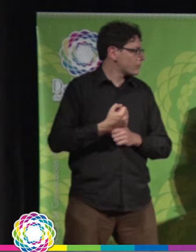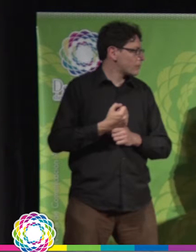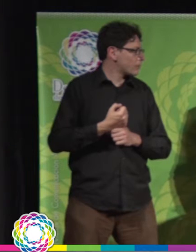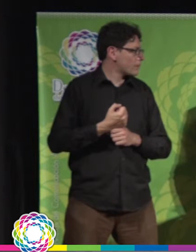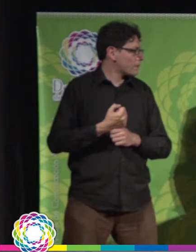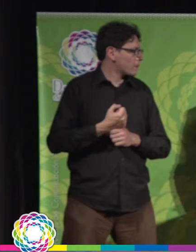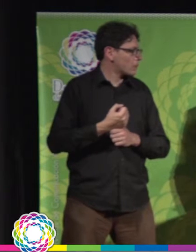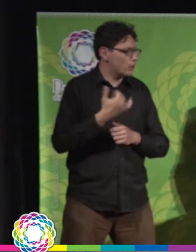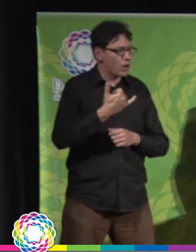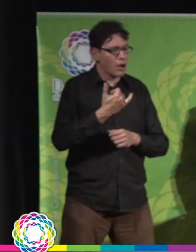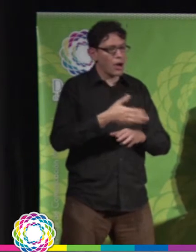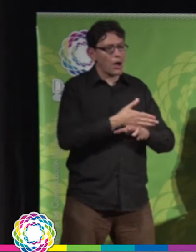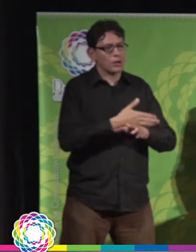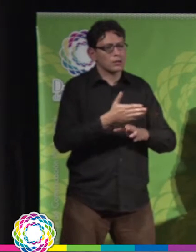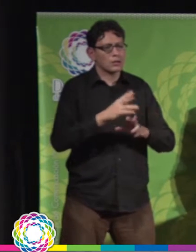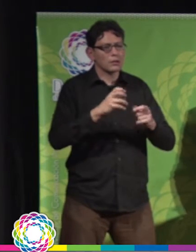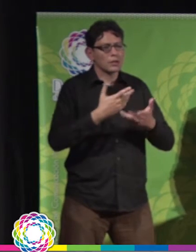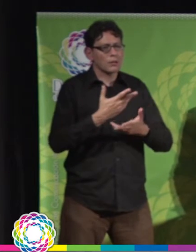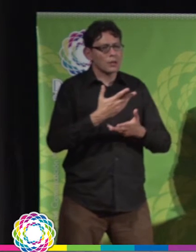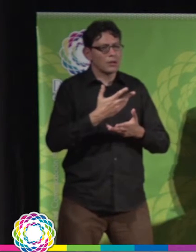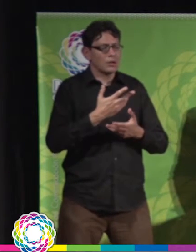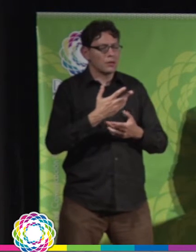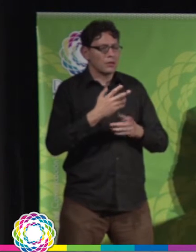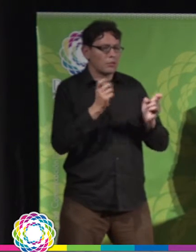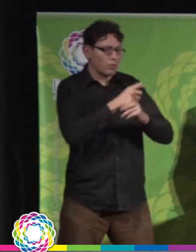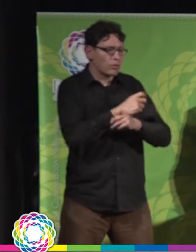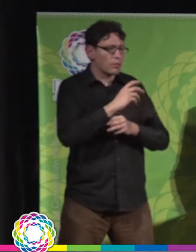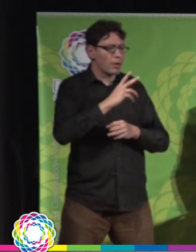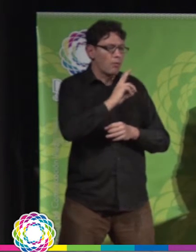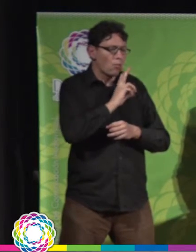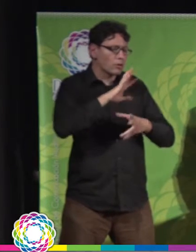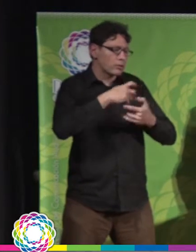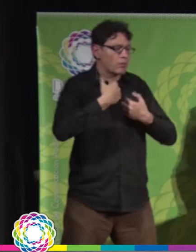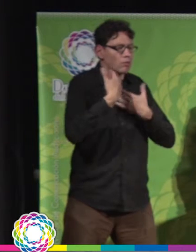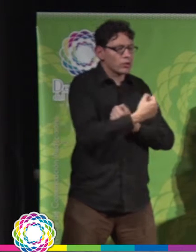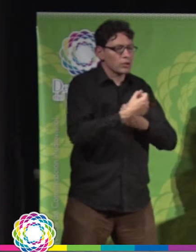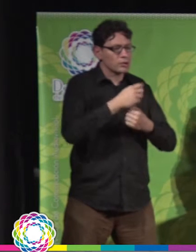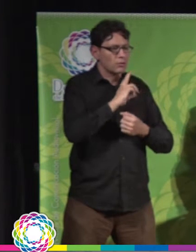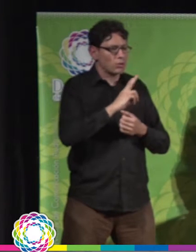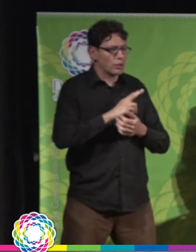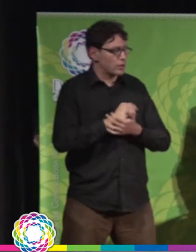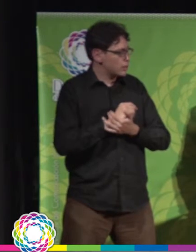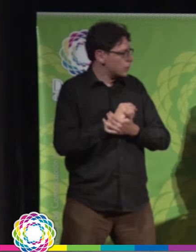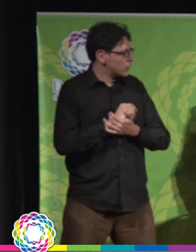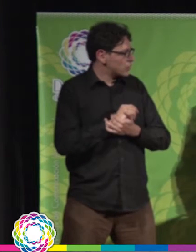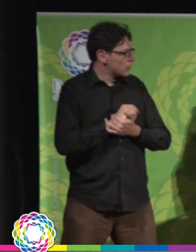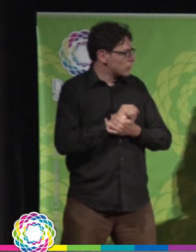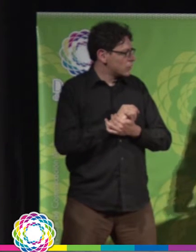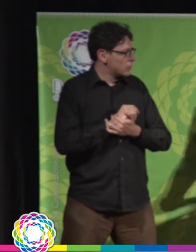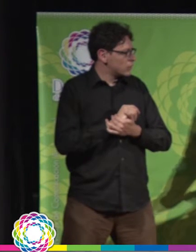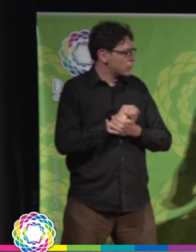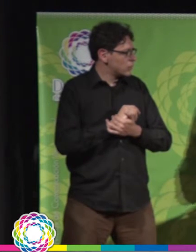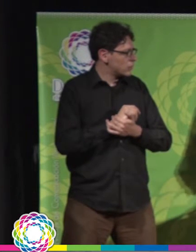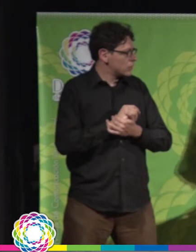porque si bien se ha planteado la problemática de género y la cuestión de la violencia, y nos parece que este tema tiene que ser tratado de